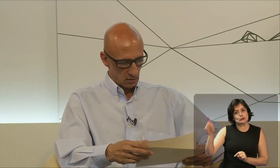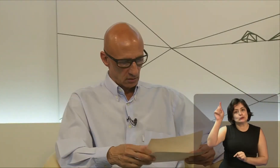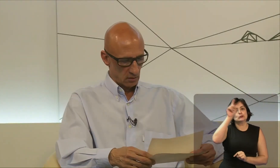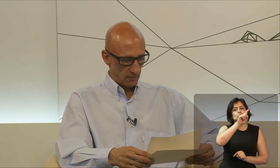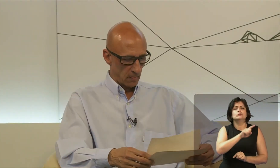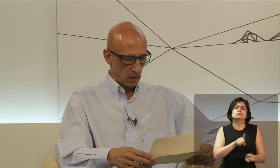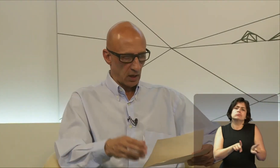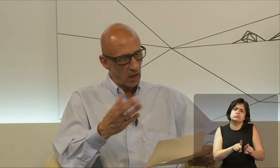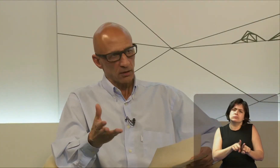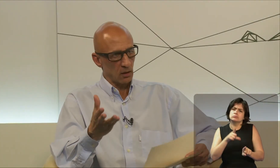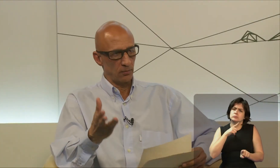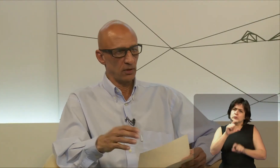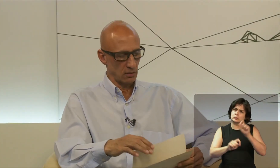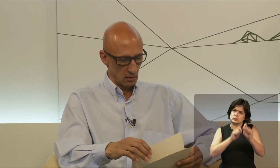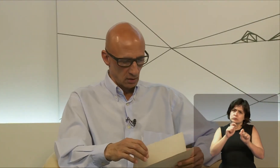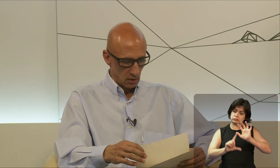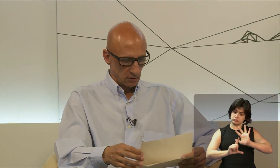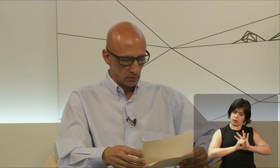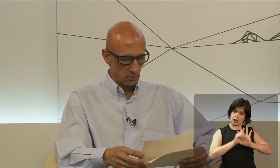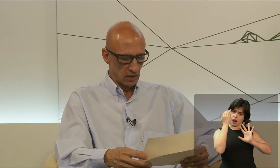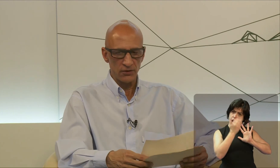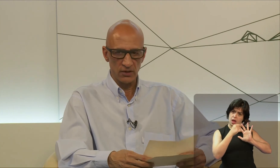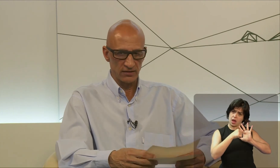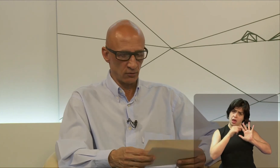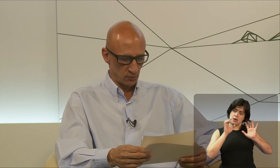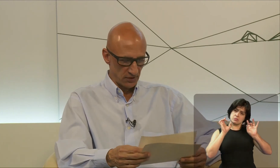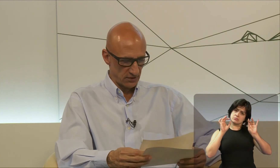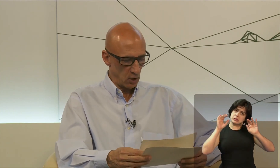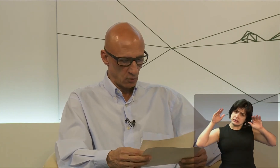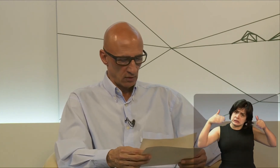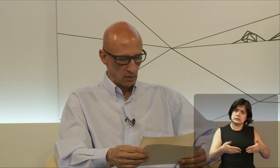E há também uma legislação especial